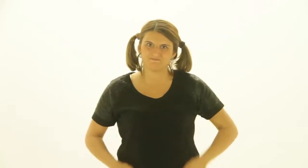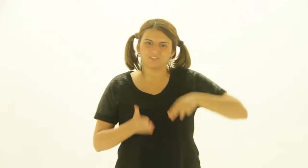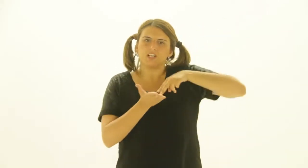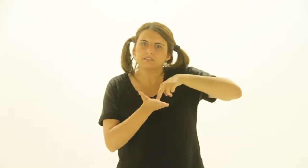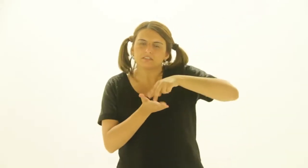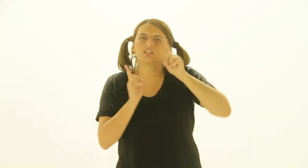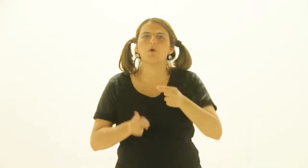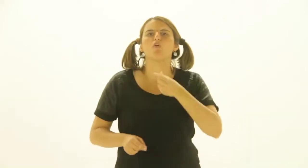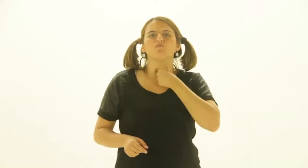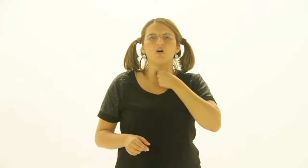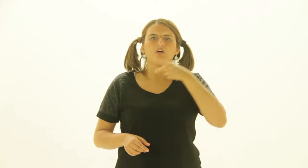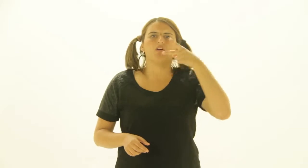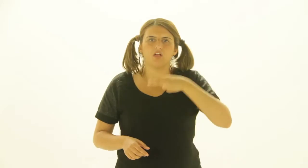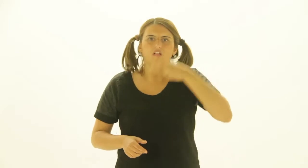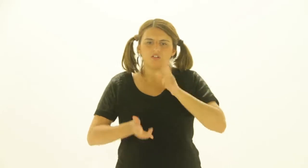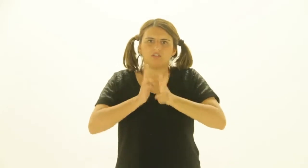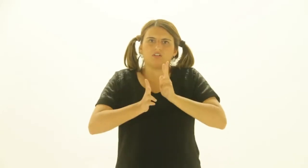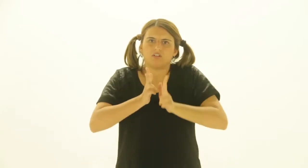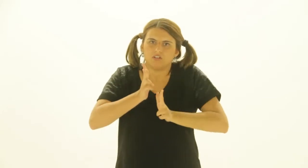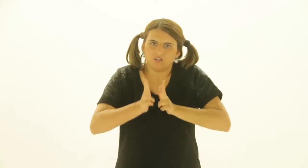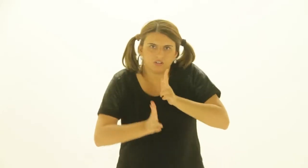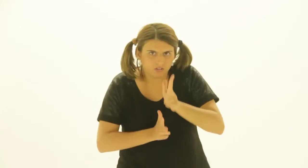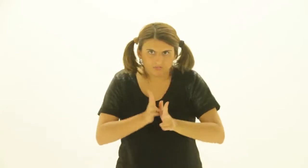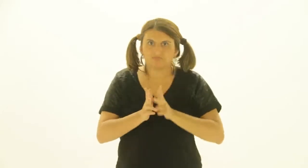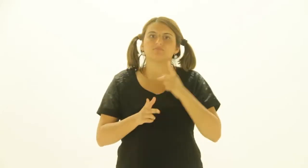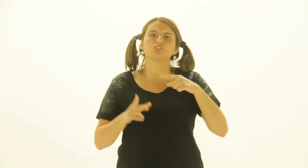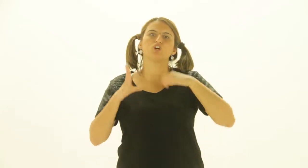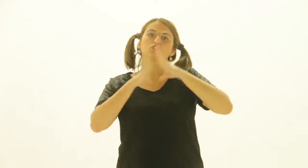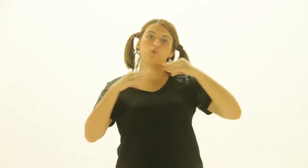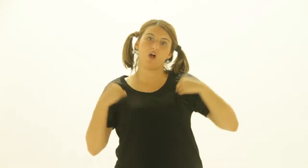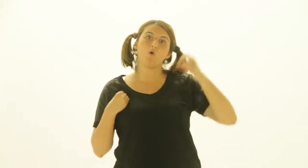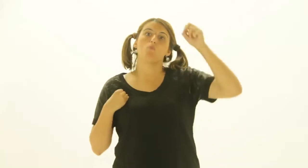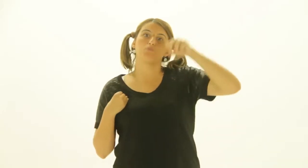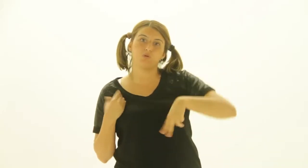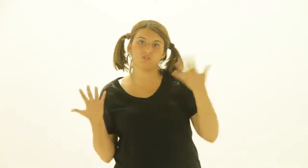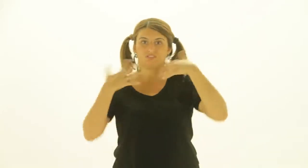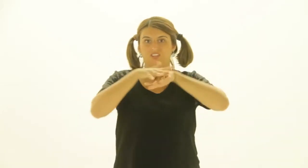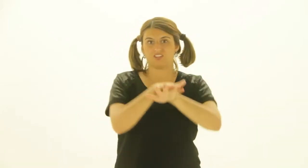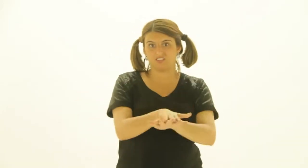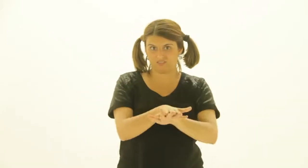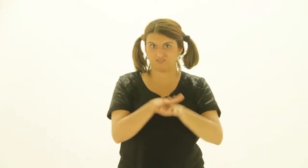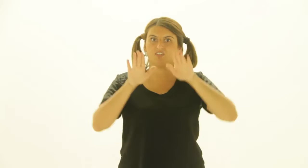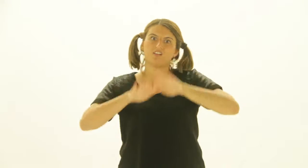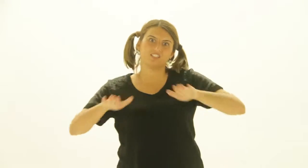para caminar, también para expresarme y para hablar en lengua de señas, pero igual estoy integrada en una escuela común.